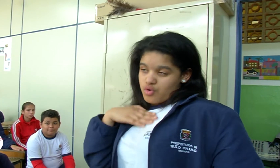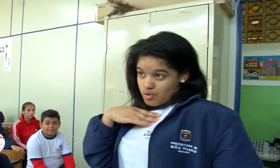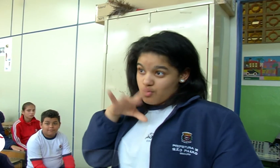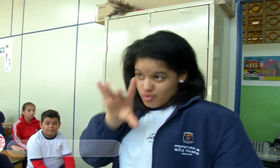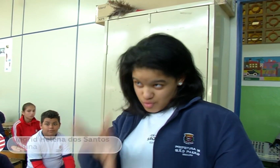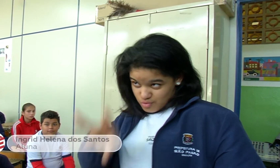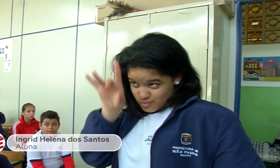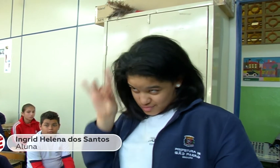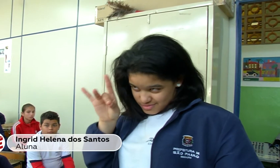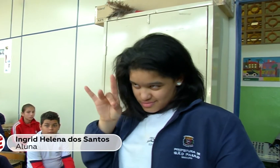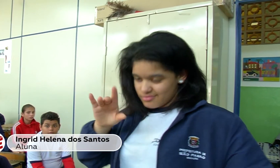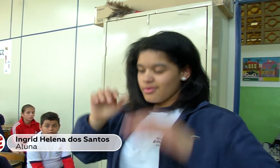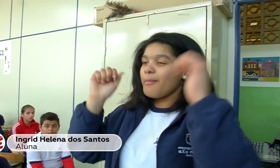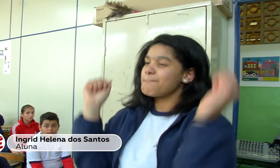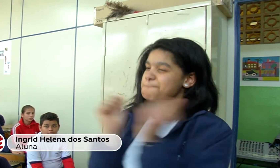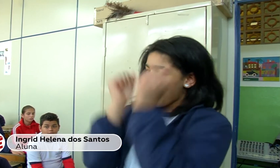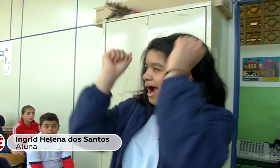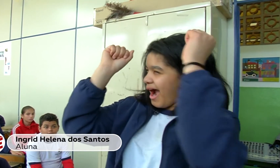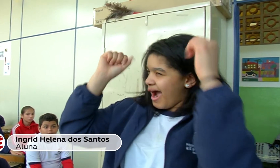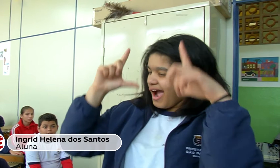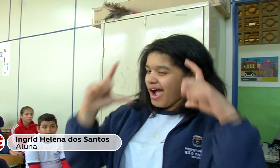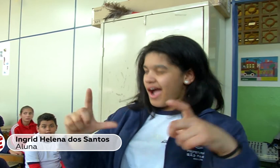Eu gosto, eu escolhi o prato.